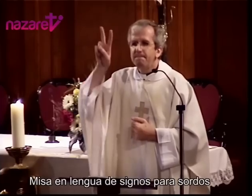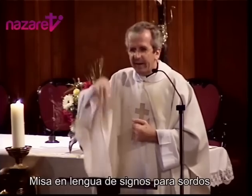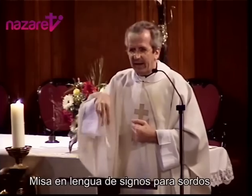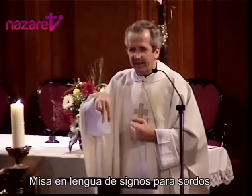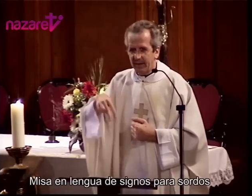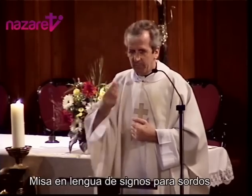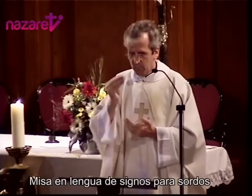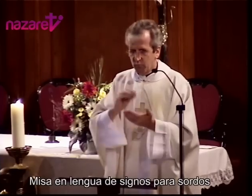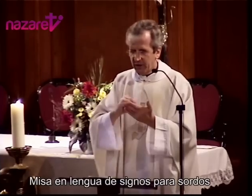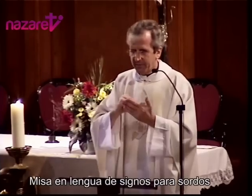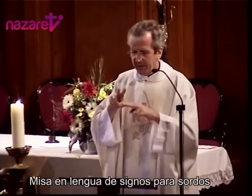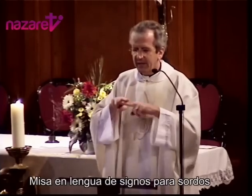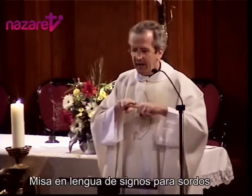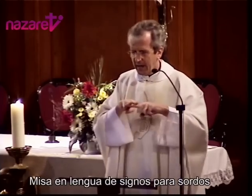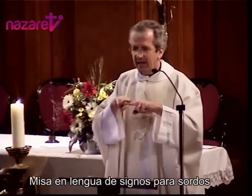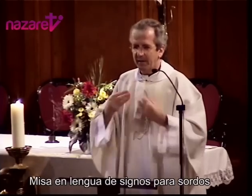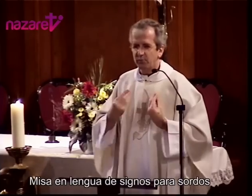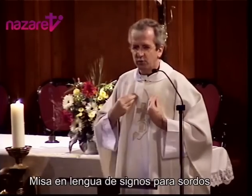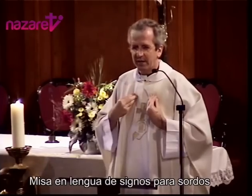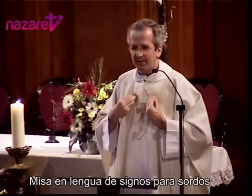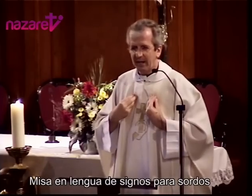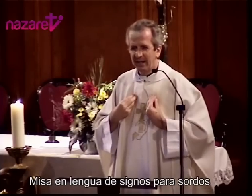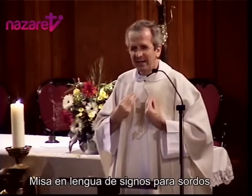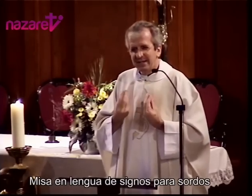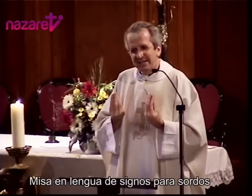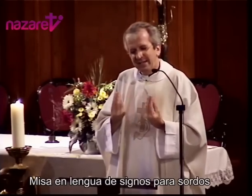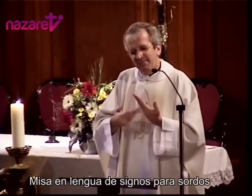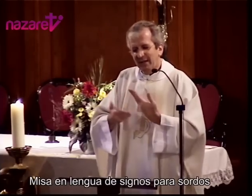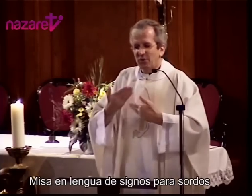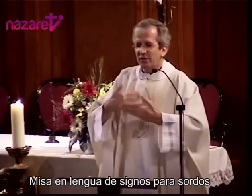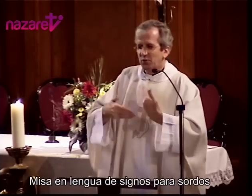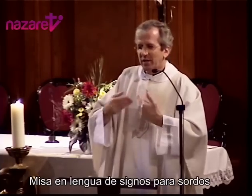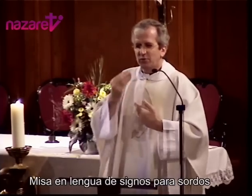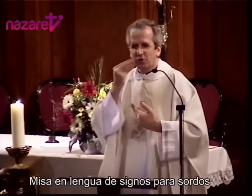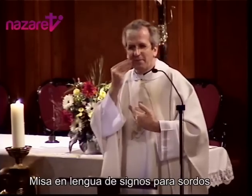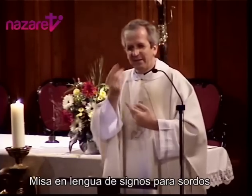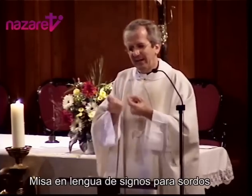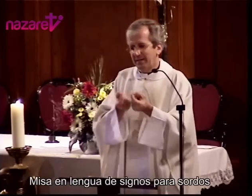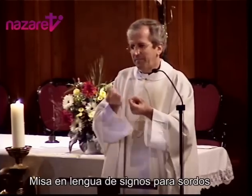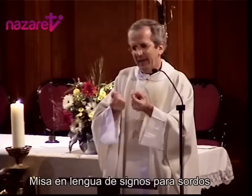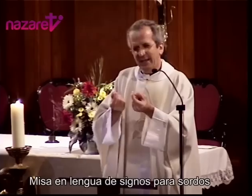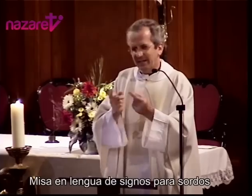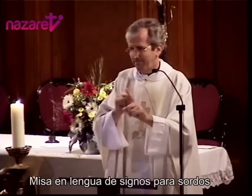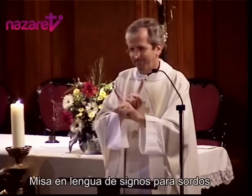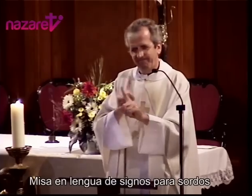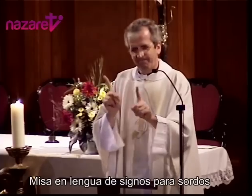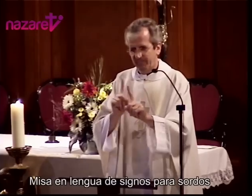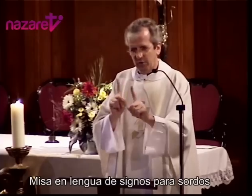Verdad. Muchas veces examinemos nuestra vida si nos excusamos con mentiras pequeñas. No.